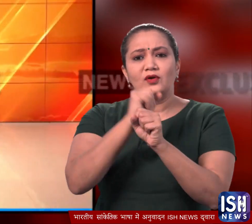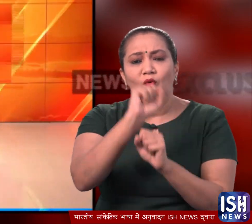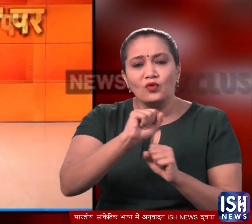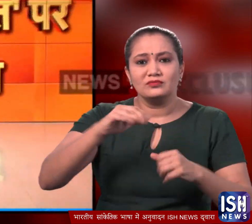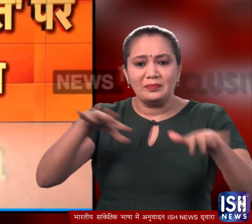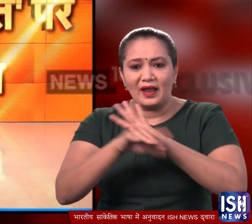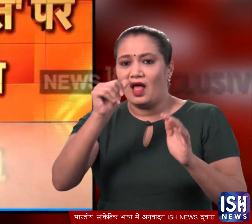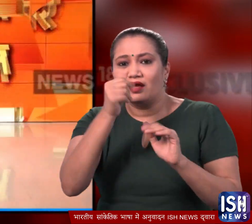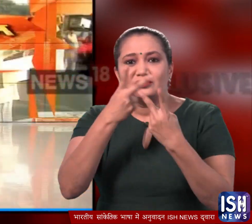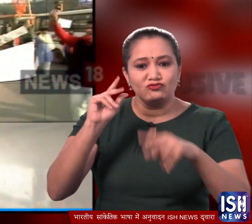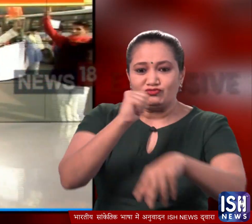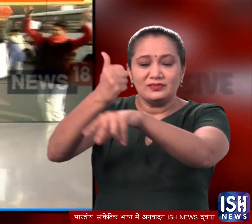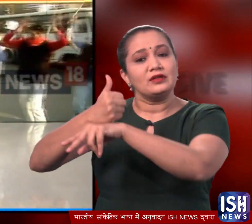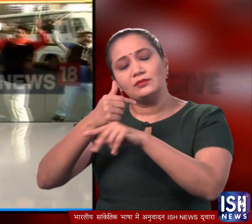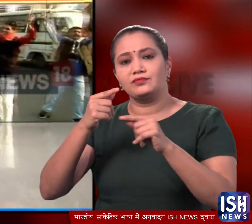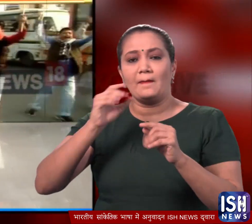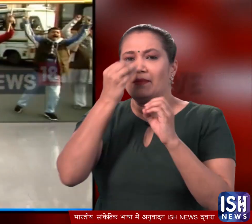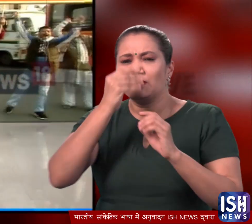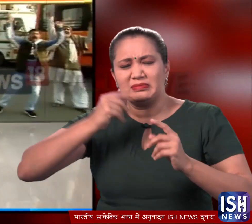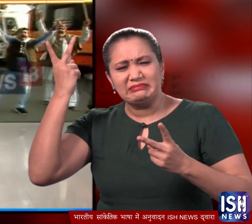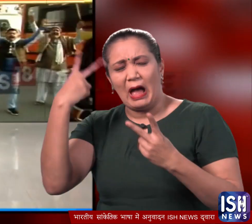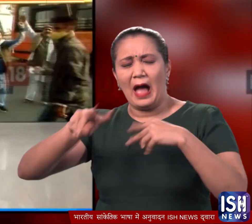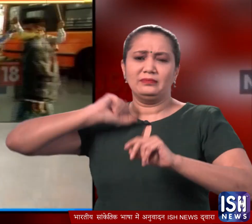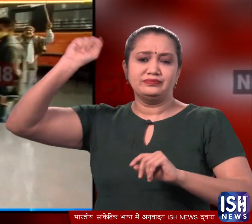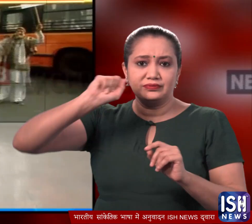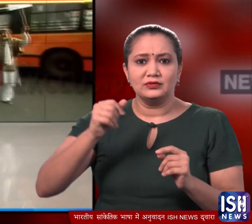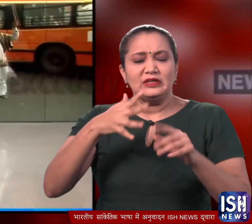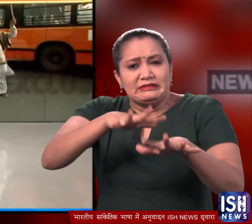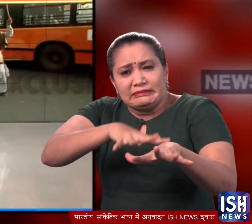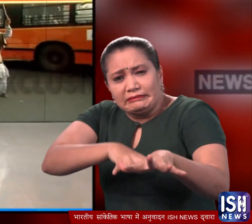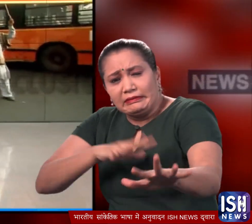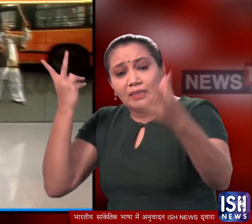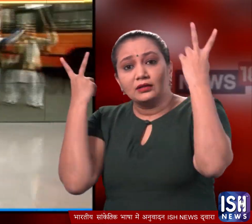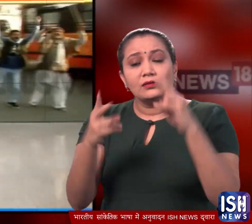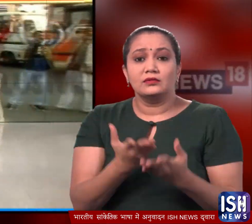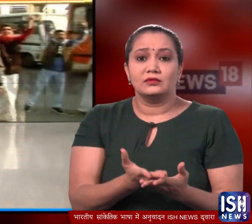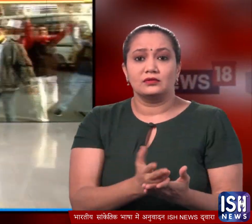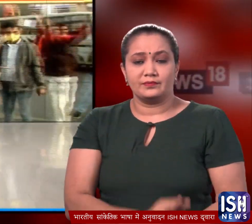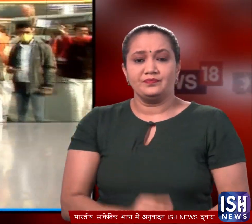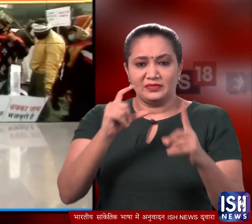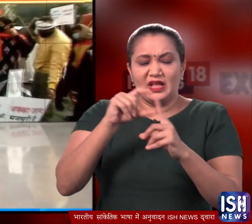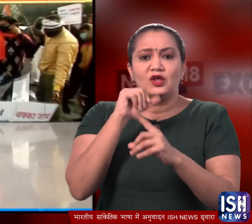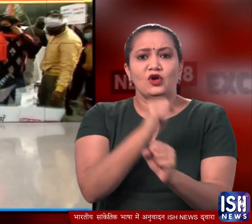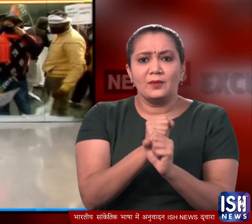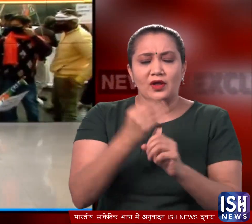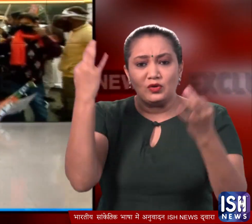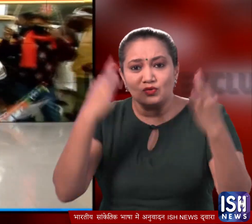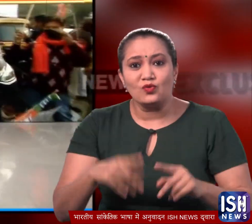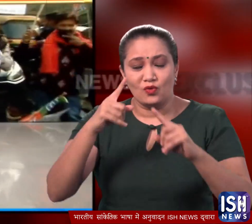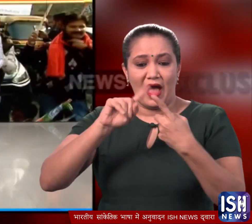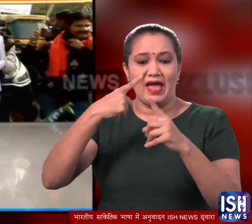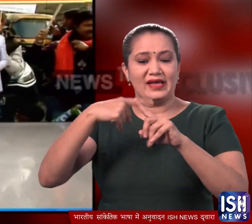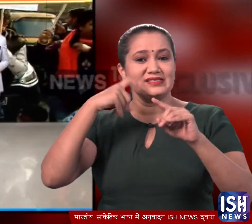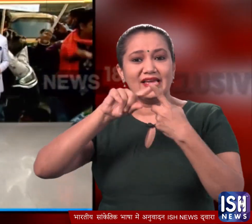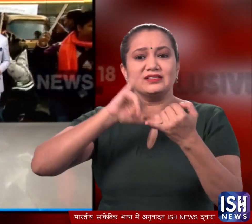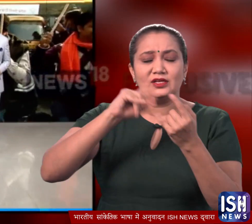उतर आई। उसने दिल्ली में अलग अलग जगहों पर चक्का जाम कर दिया। बीजेपी ने आरोप लगाया कि दिल्ली सरकार नई आबकारी नीति के तहत अलग अलग